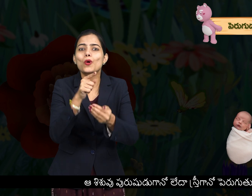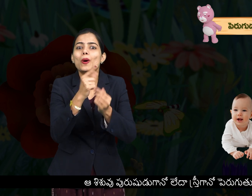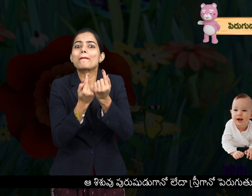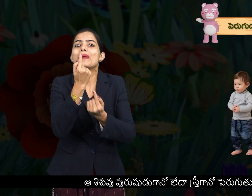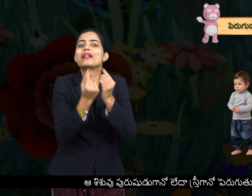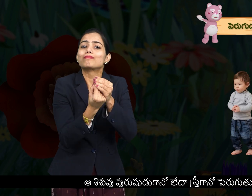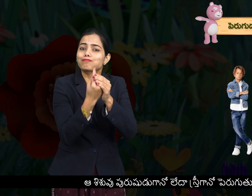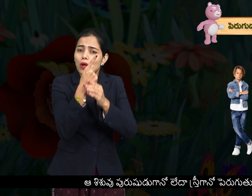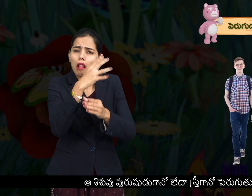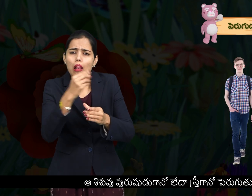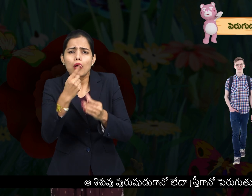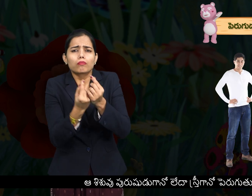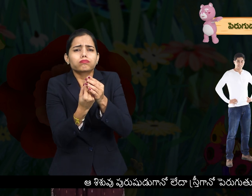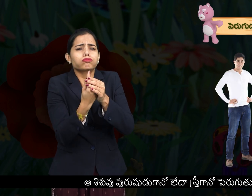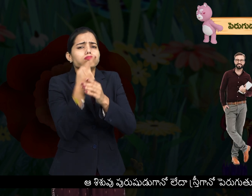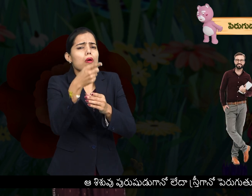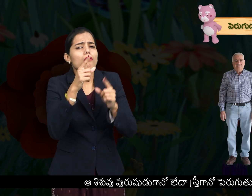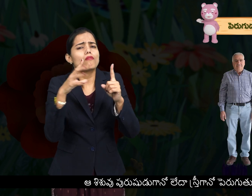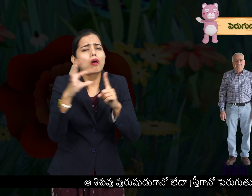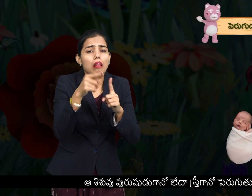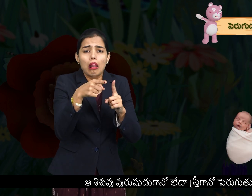పురుషుడుగానో లేదా స్త్రీగానో పెరుగుతుంది.